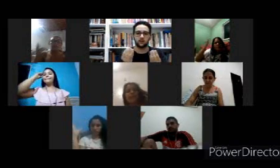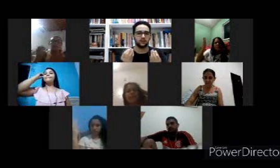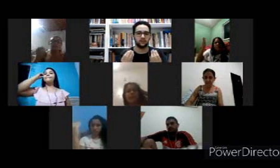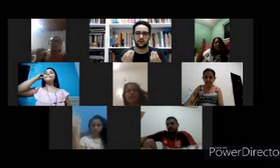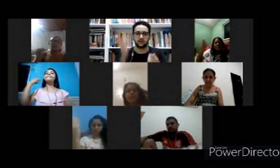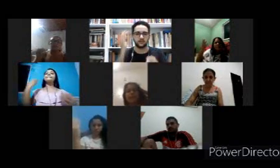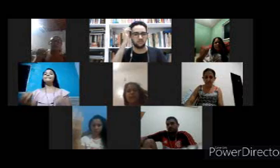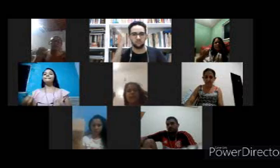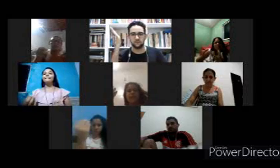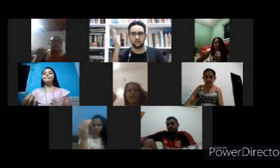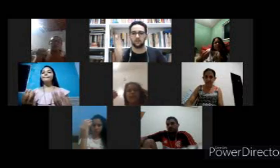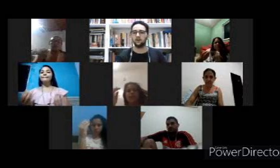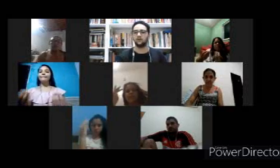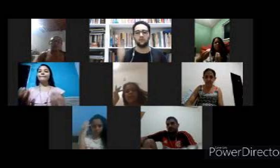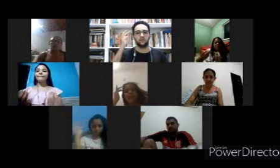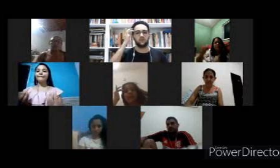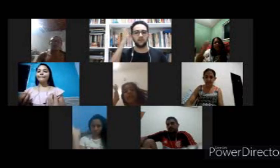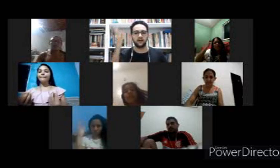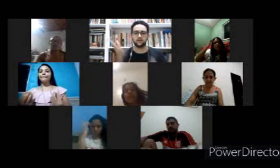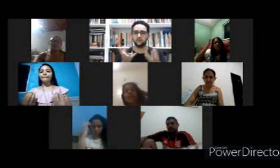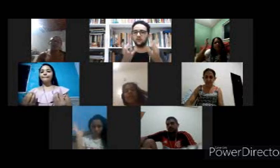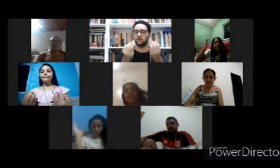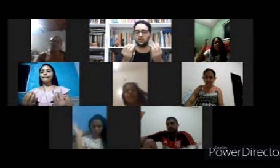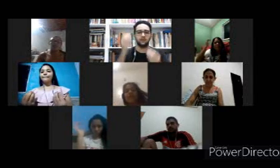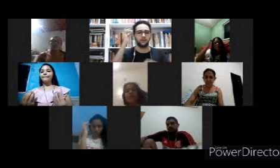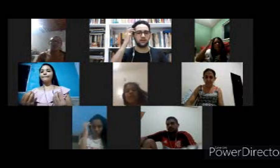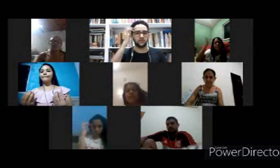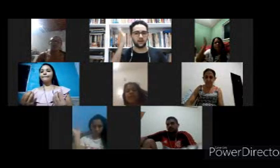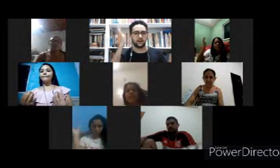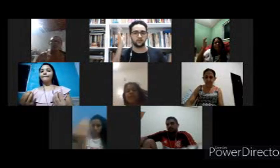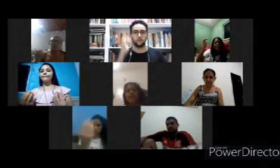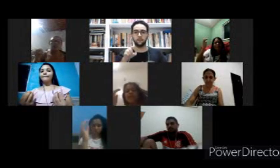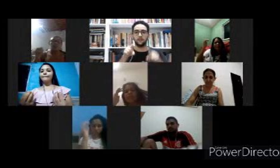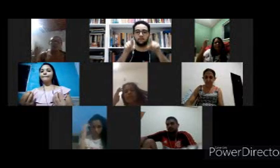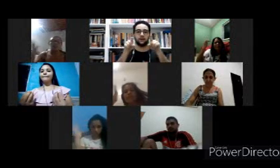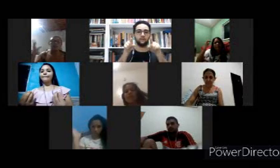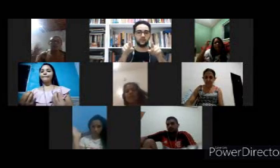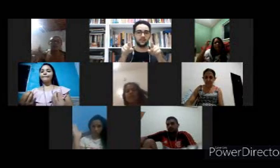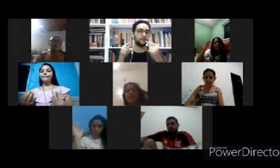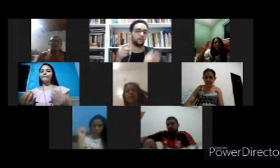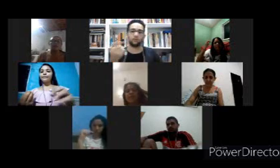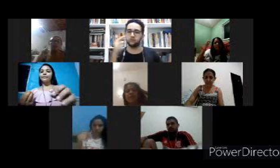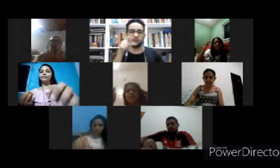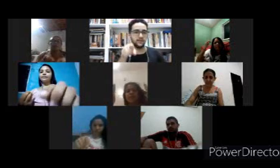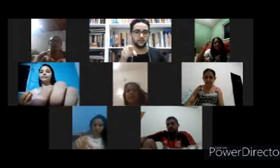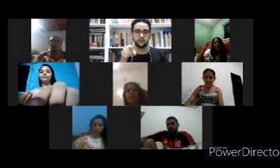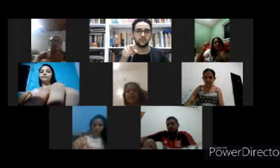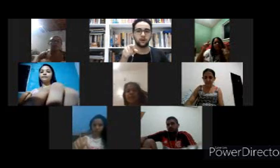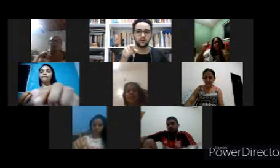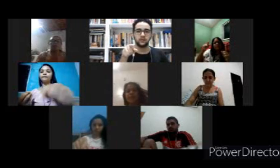extremamente fácil. Então, fácil, extremamente fácil. Para você, ela apontou com os 2 dedos, mas pode ser